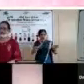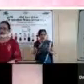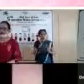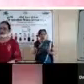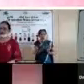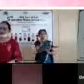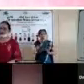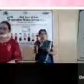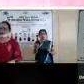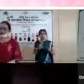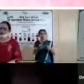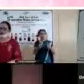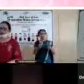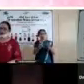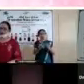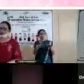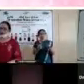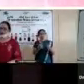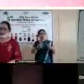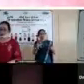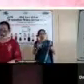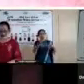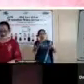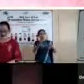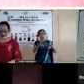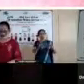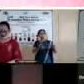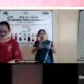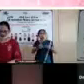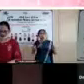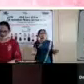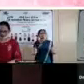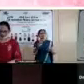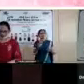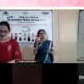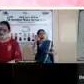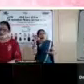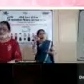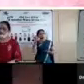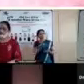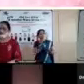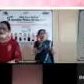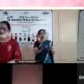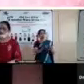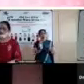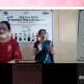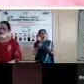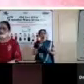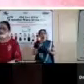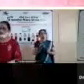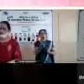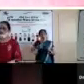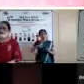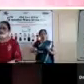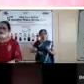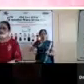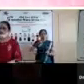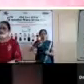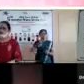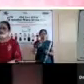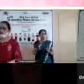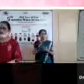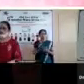भी रोजगार तथा स्वरोजगार के अवसर प्रदान होंगे, जिससे उनका आर्थिक सशक्तिकरण संभव होगा।